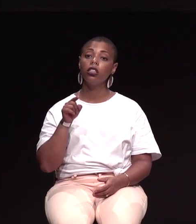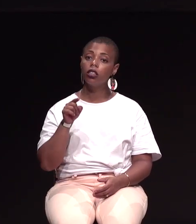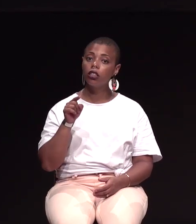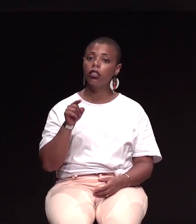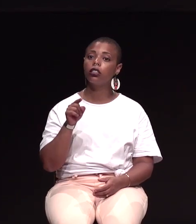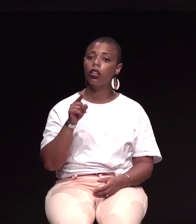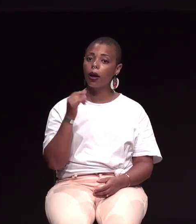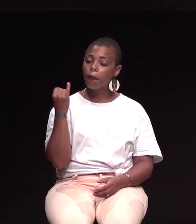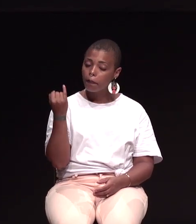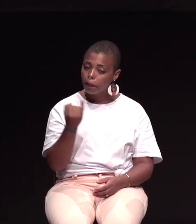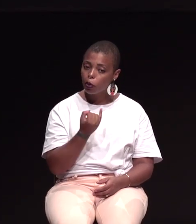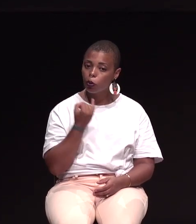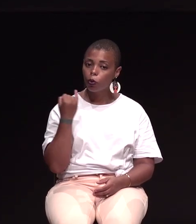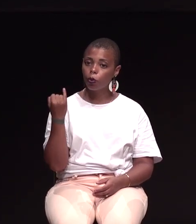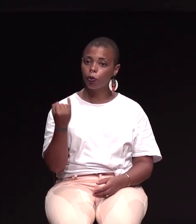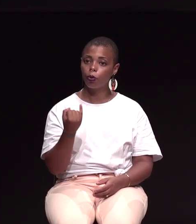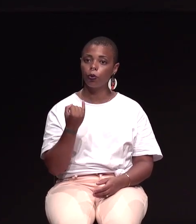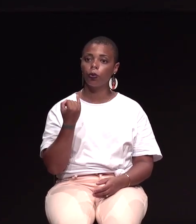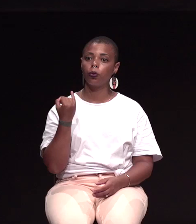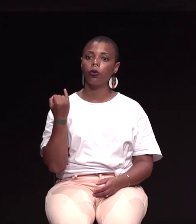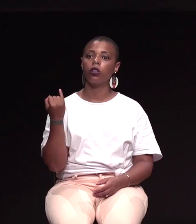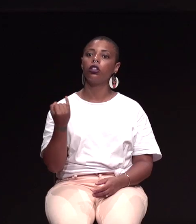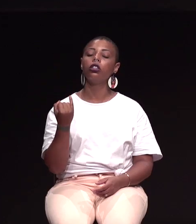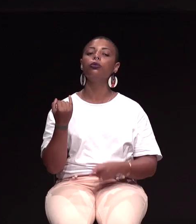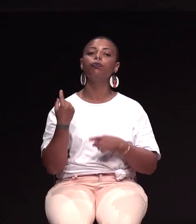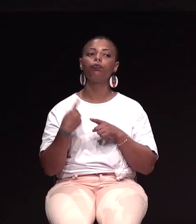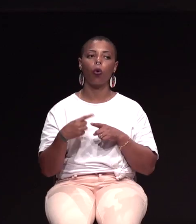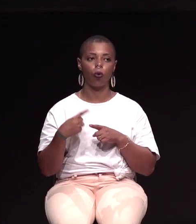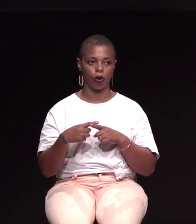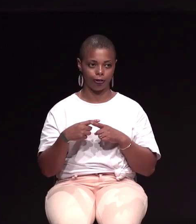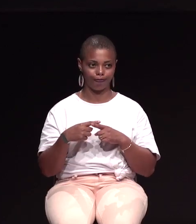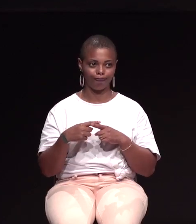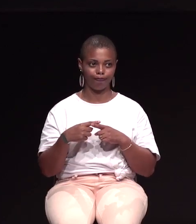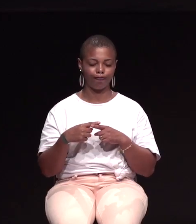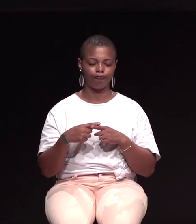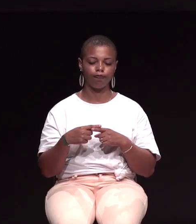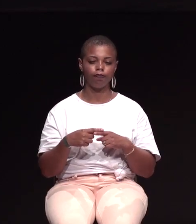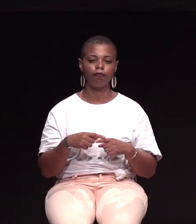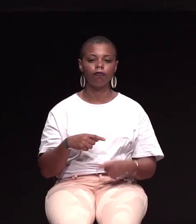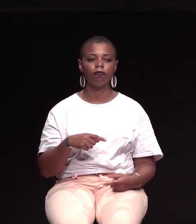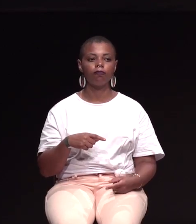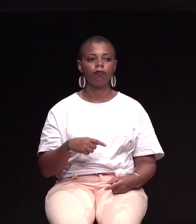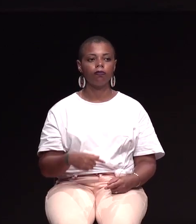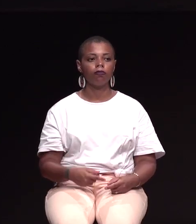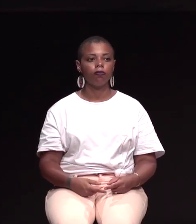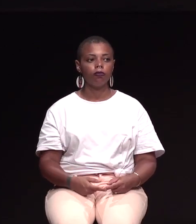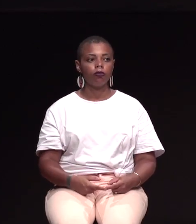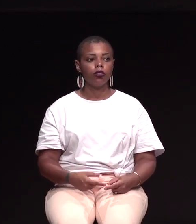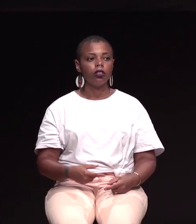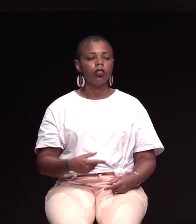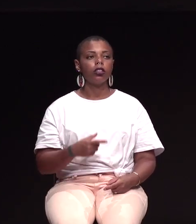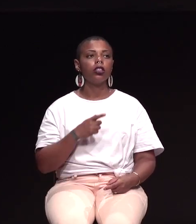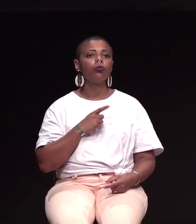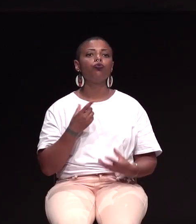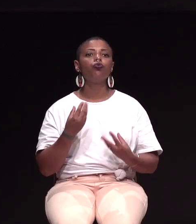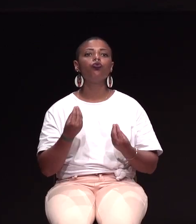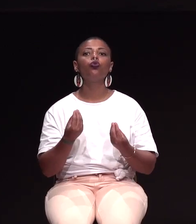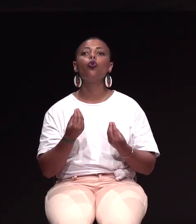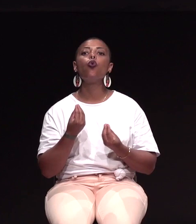importante porque muitas vezes tem a questão de como isso